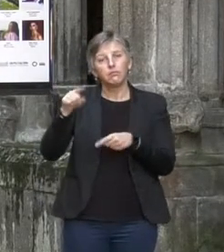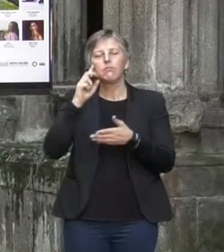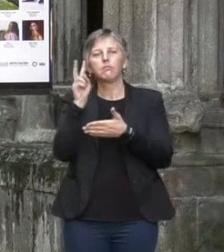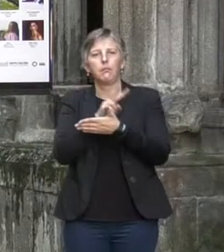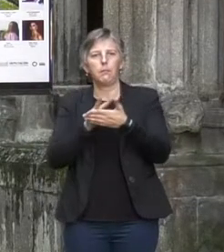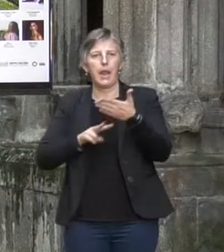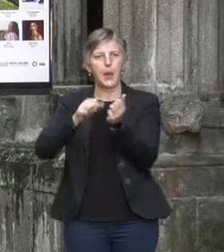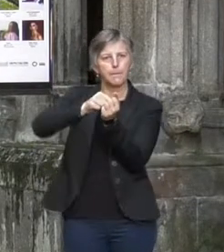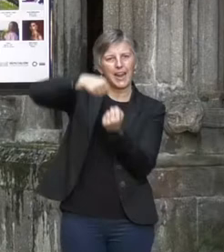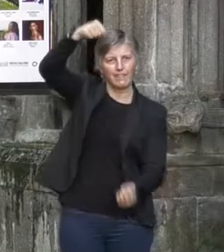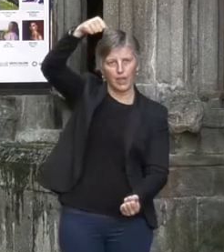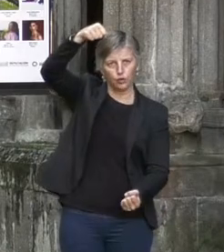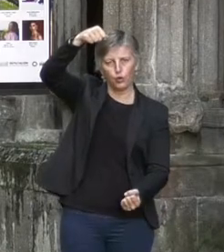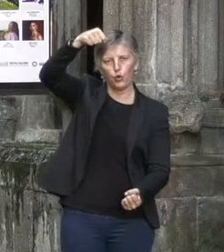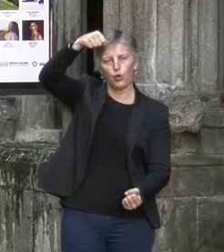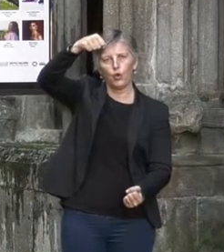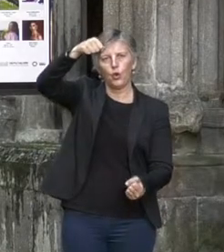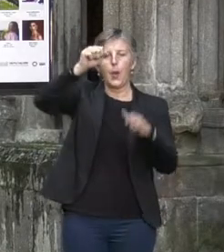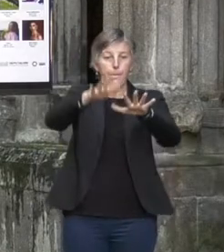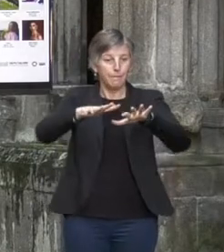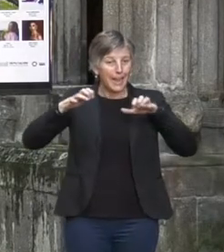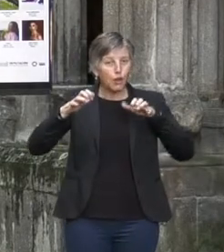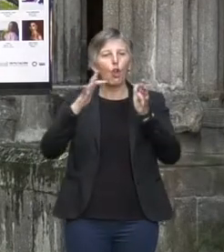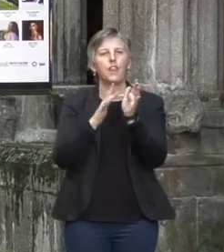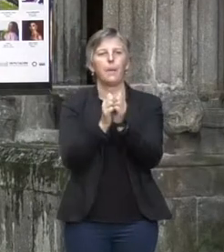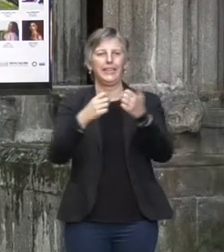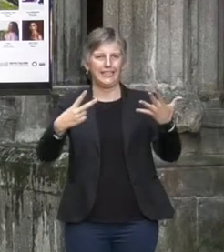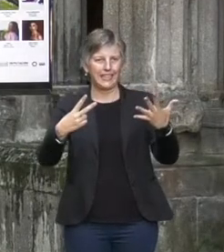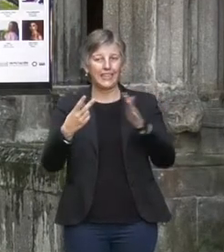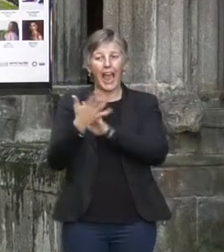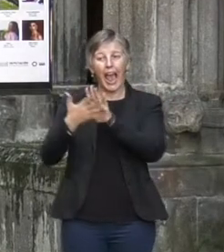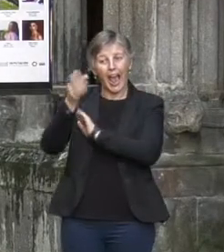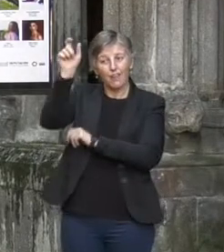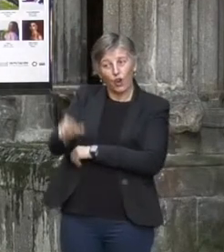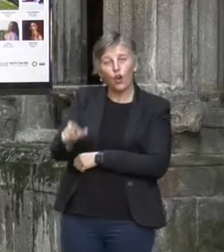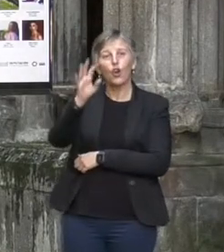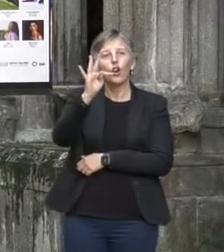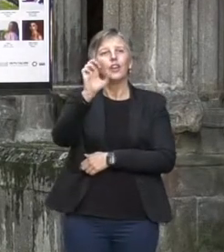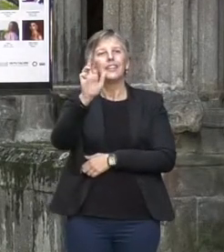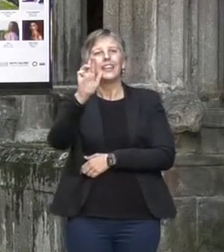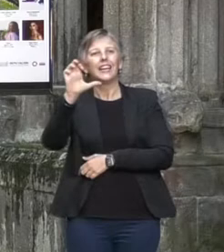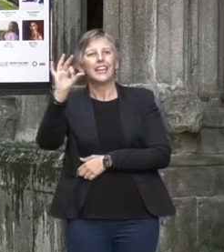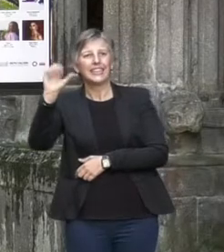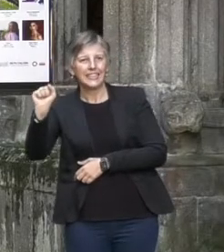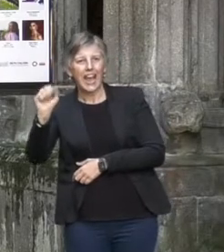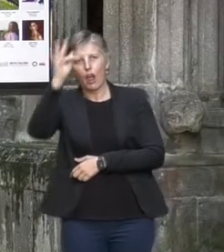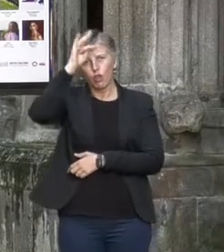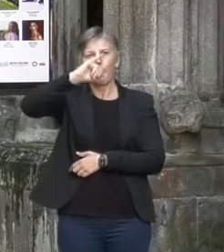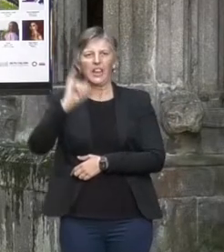un manifesto no pleno do día 27. Falo de Teresa